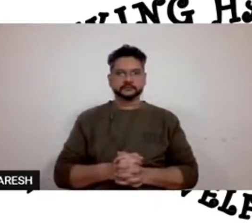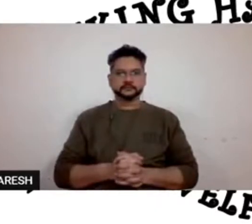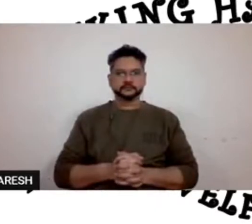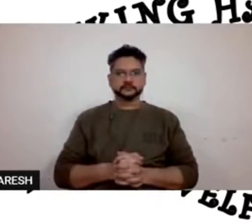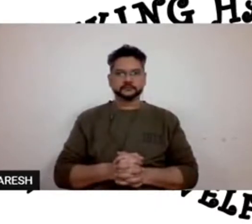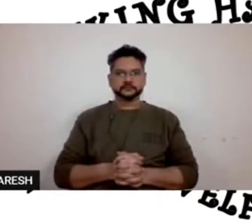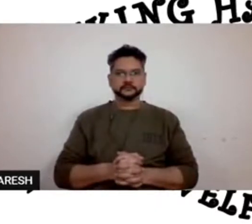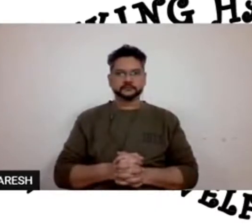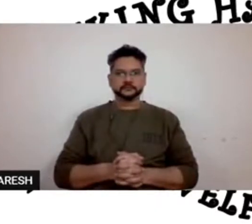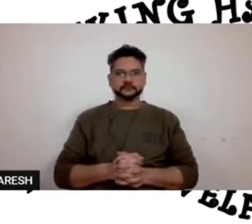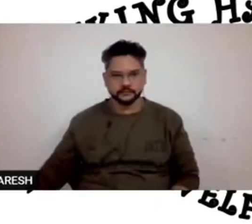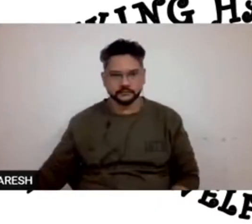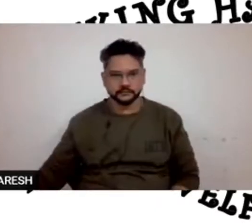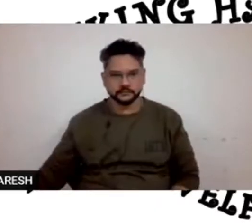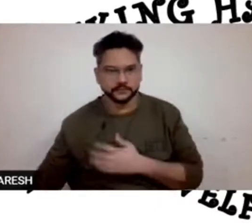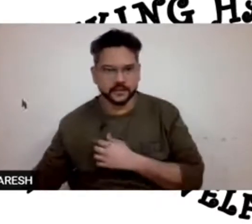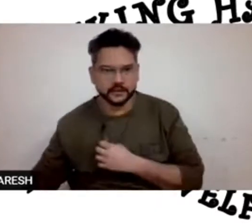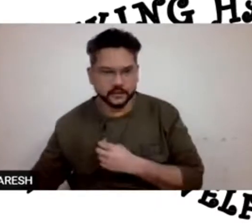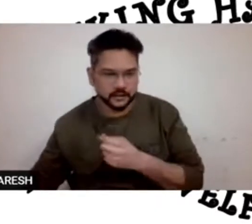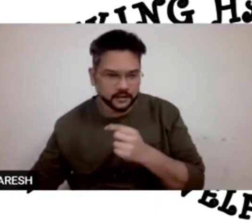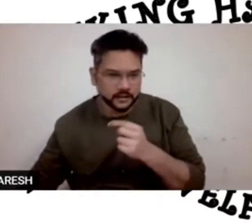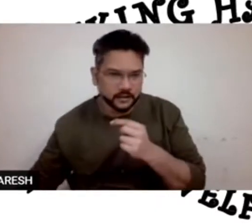Over to moderator, sir.